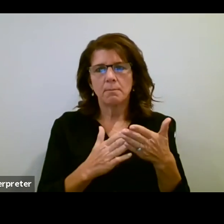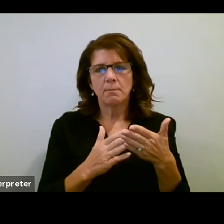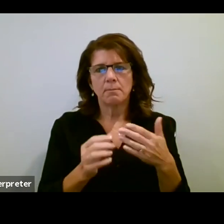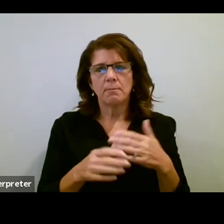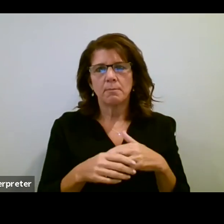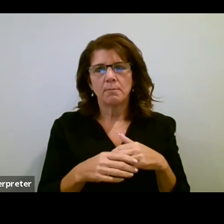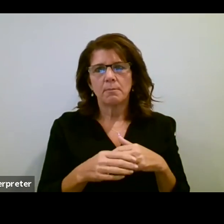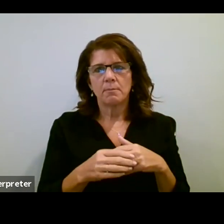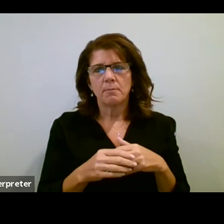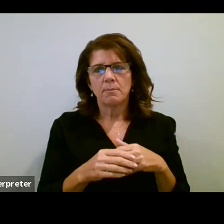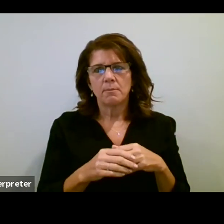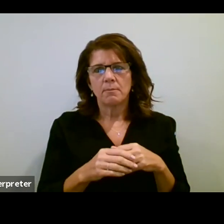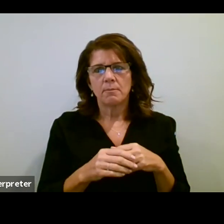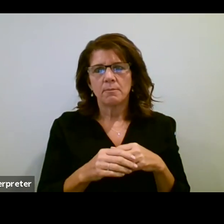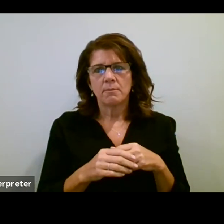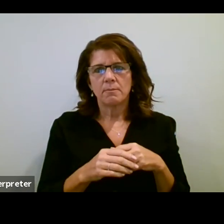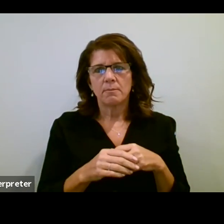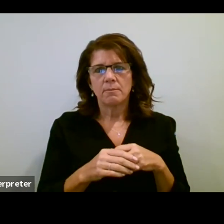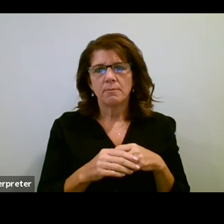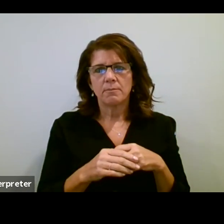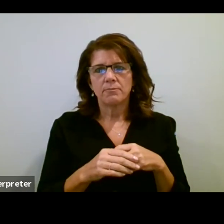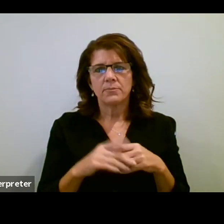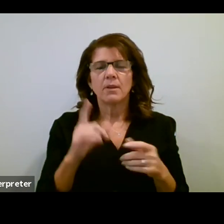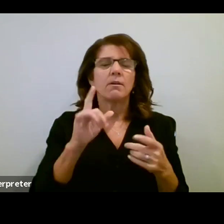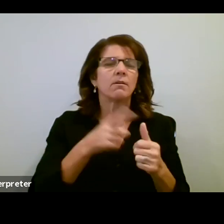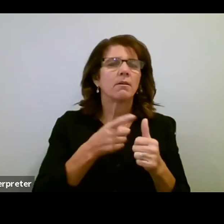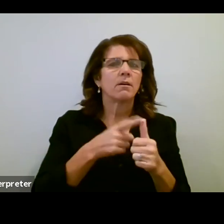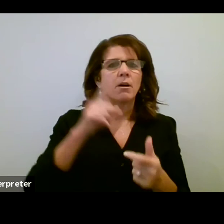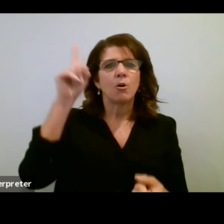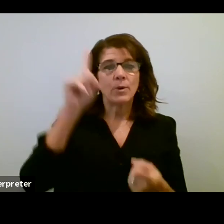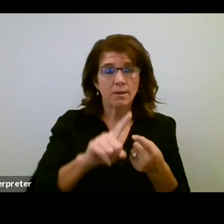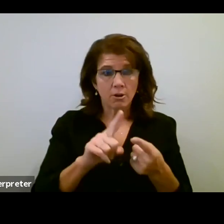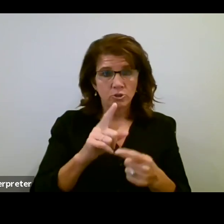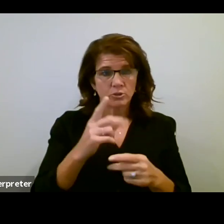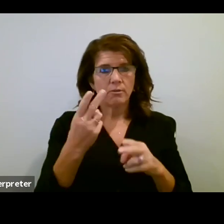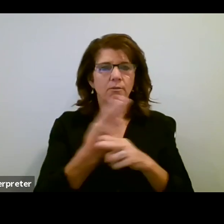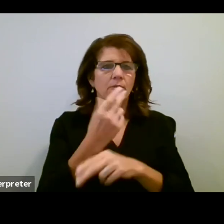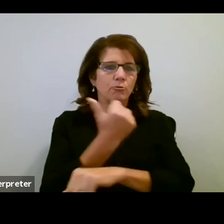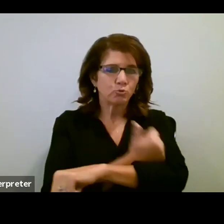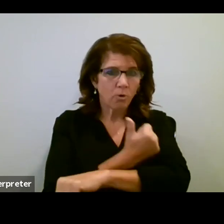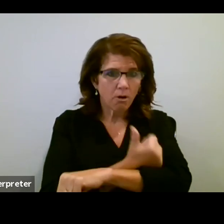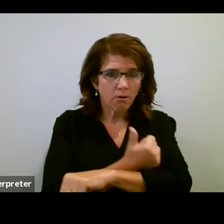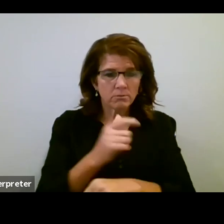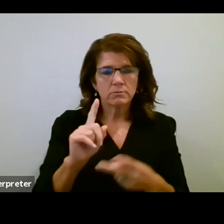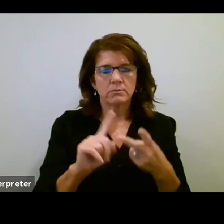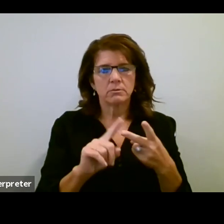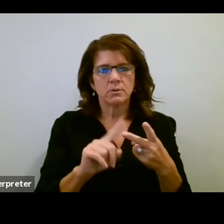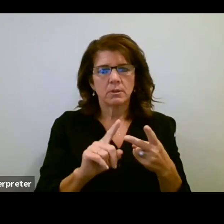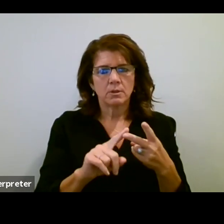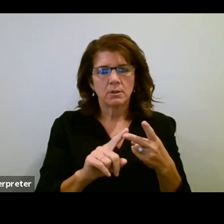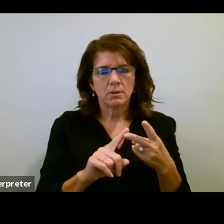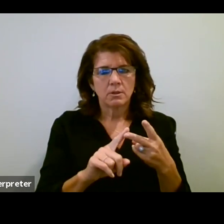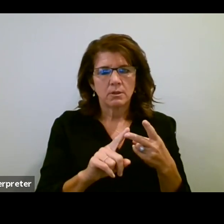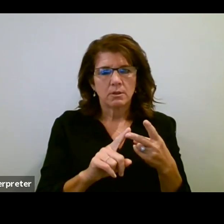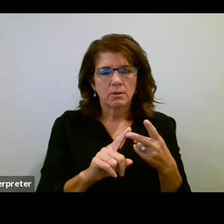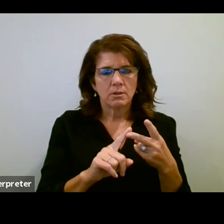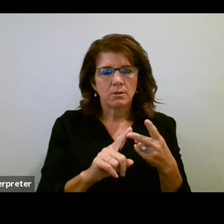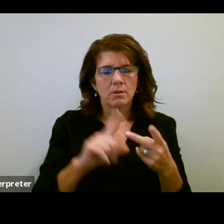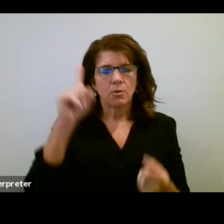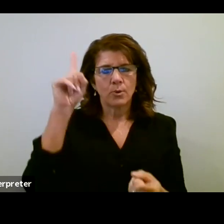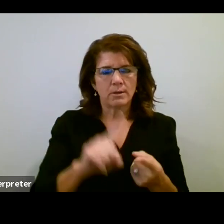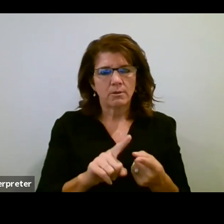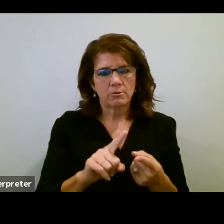rebaja al 50% del valor del transporte público, la rebaja en el impuesto a los bienes raíces, la creación de